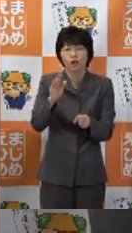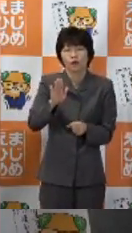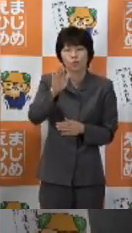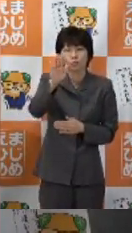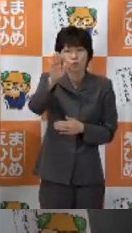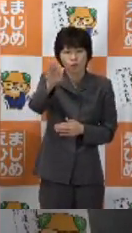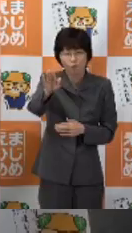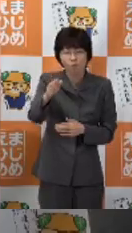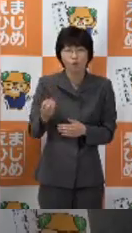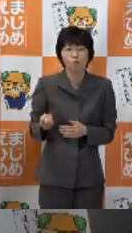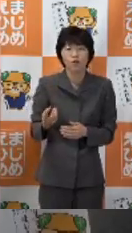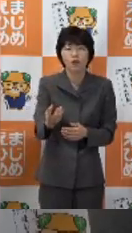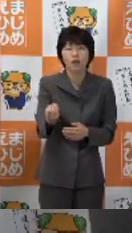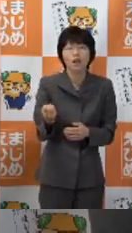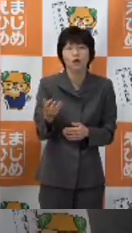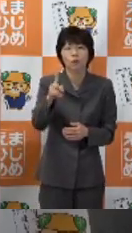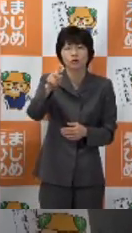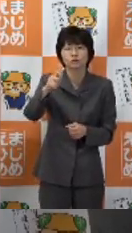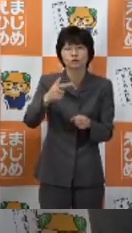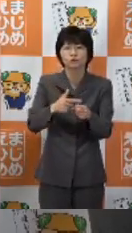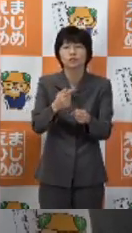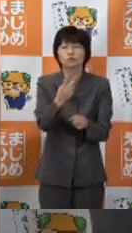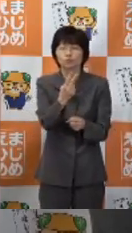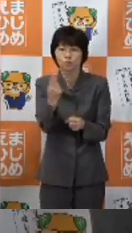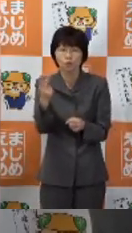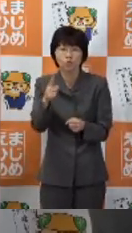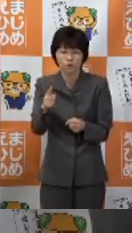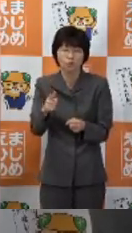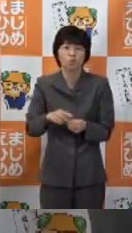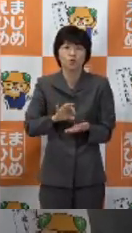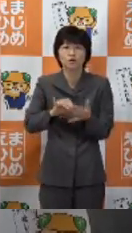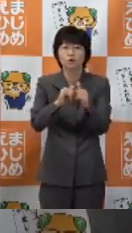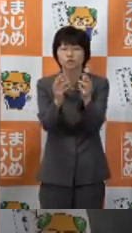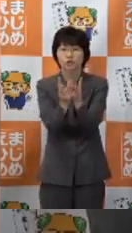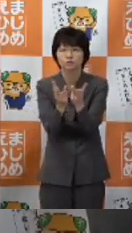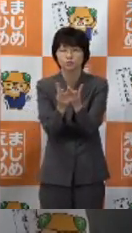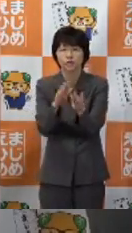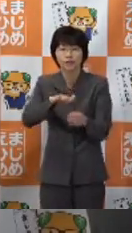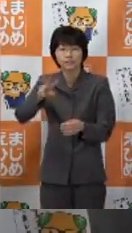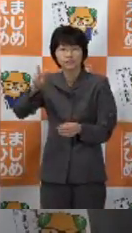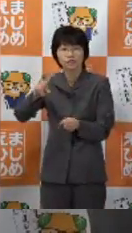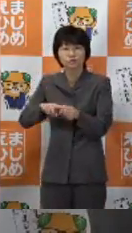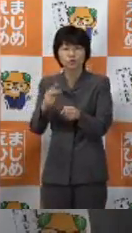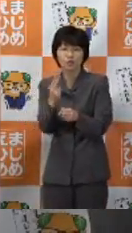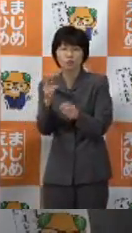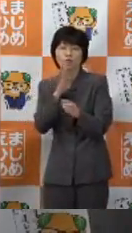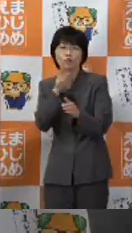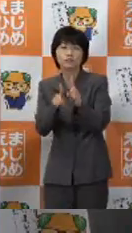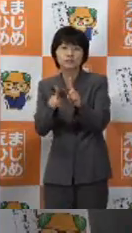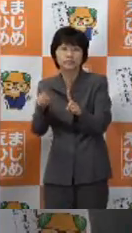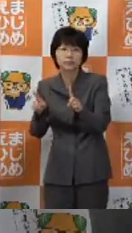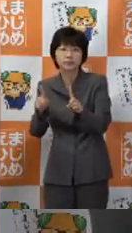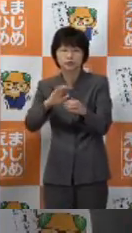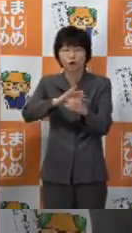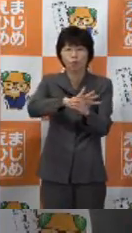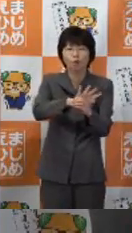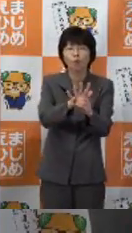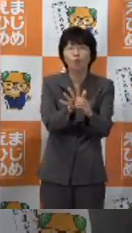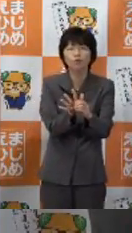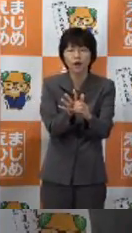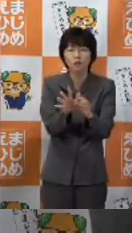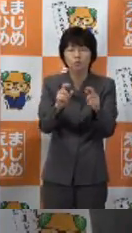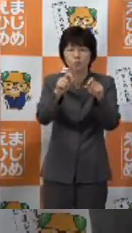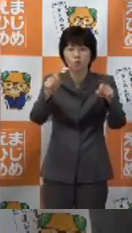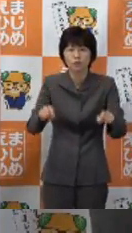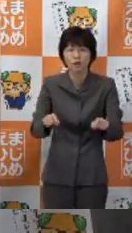下においても松山空港の15年後例は16年度の年間利用者数の平成